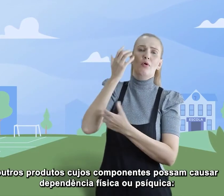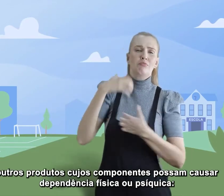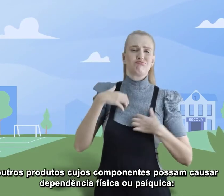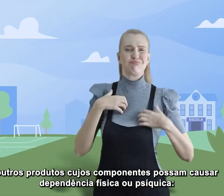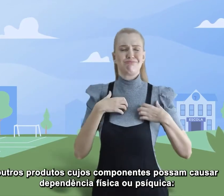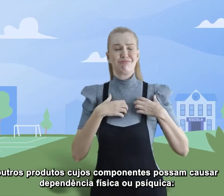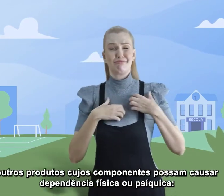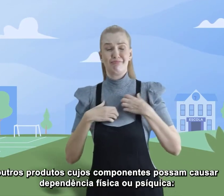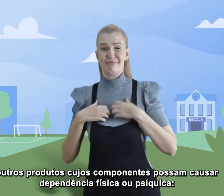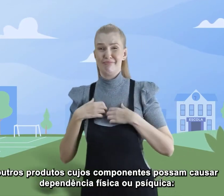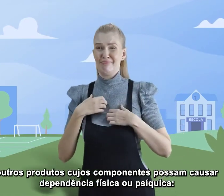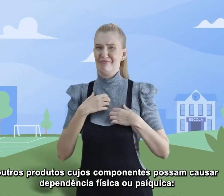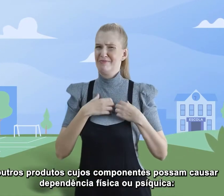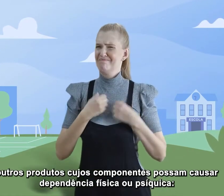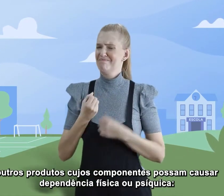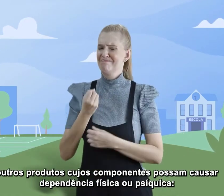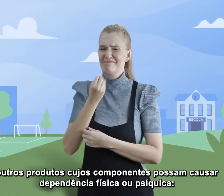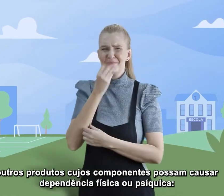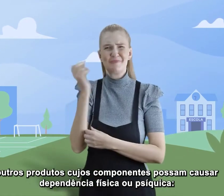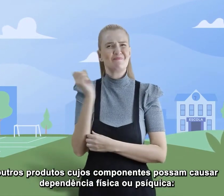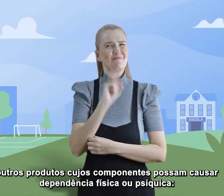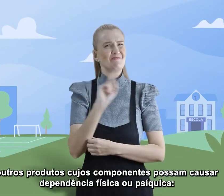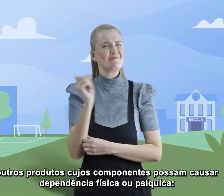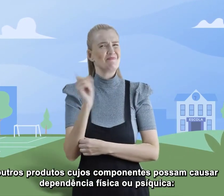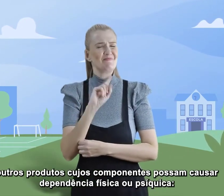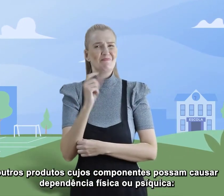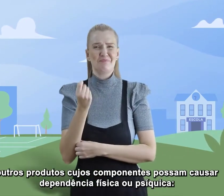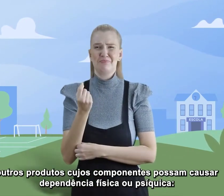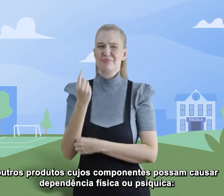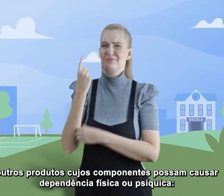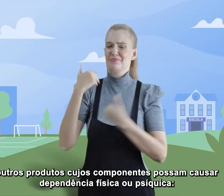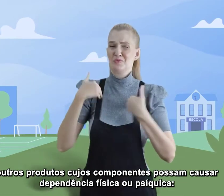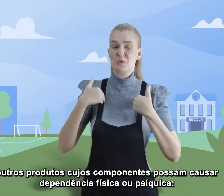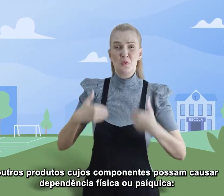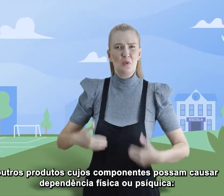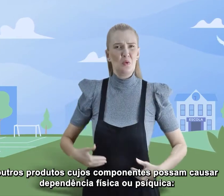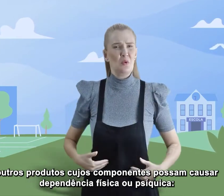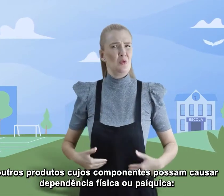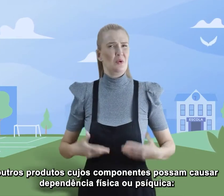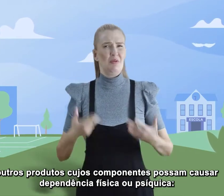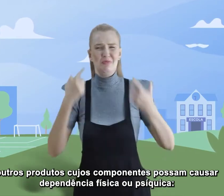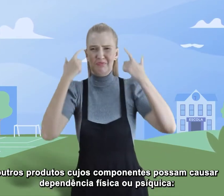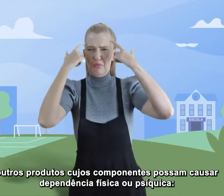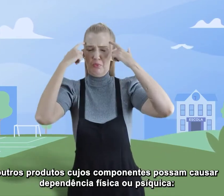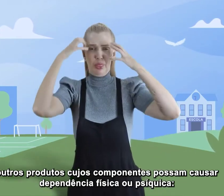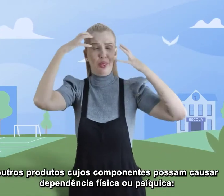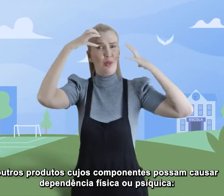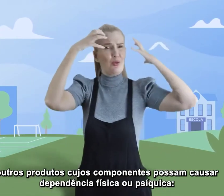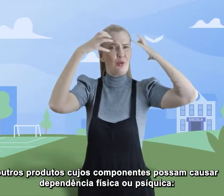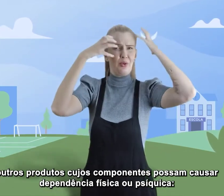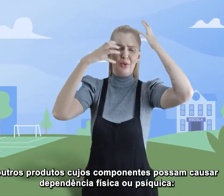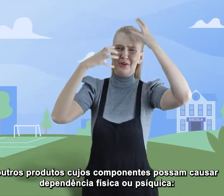outros produtos cujos componentes possam causar dependência física ou